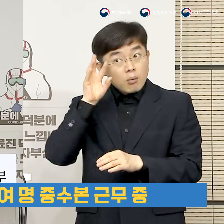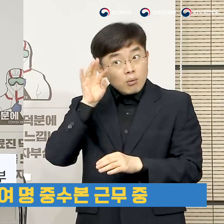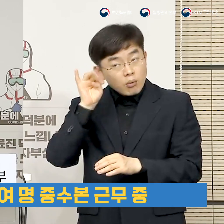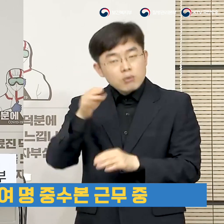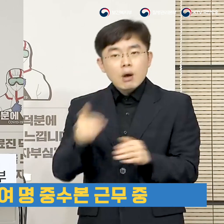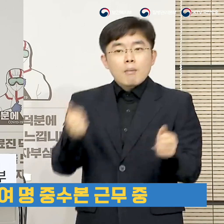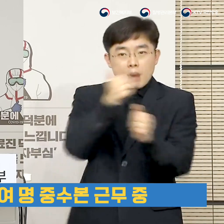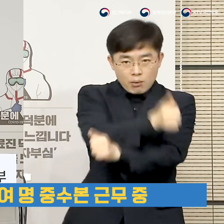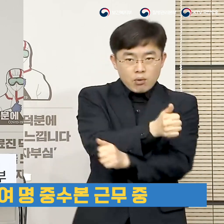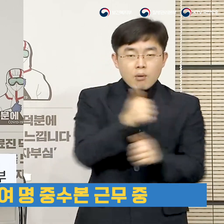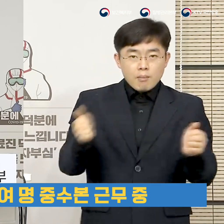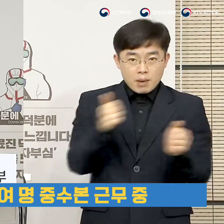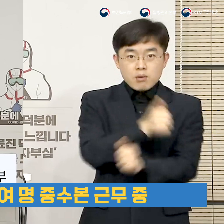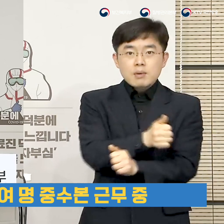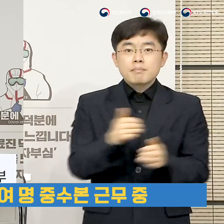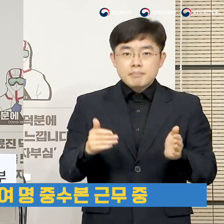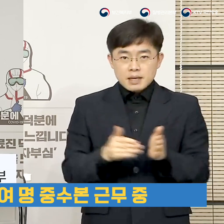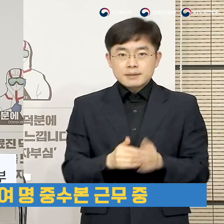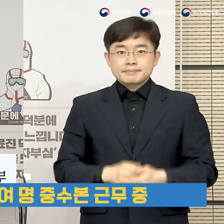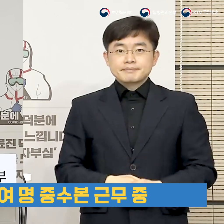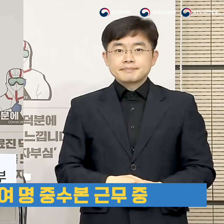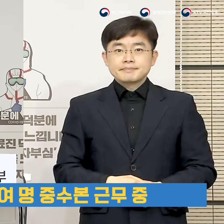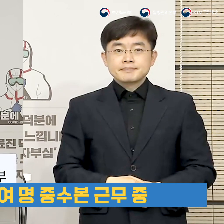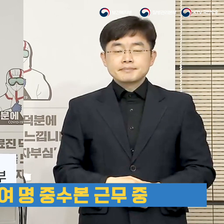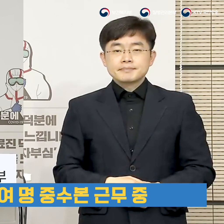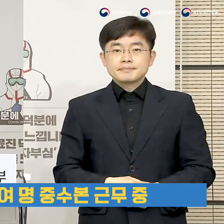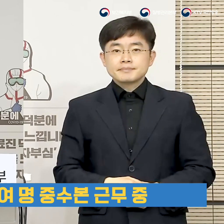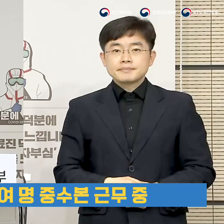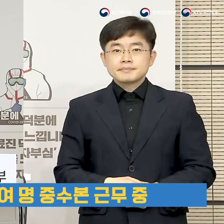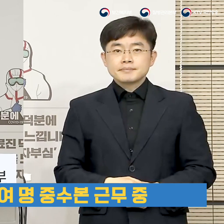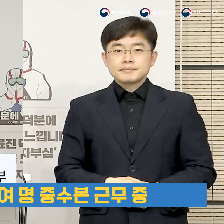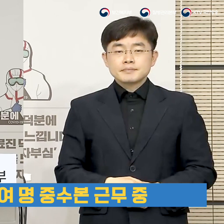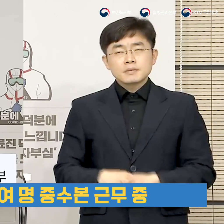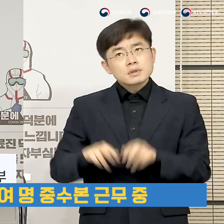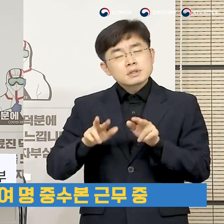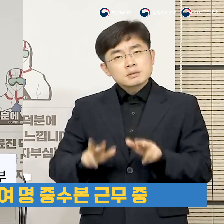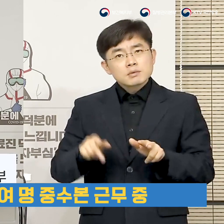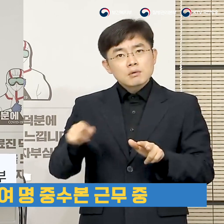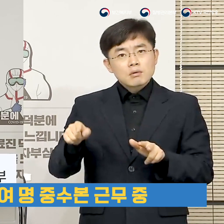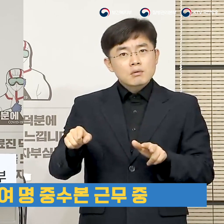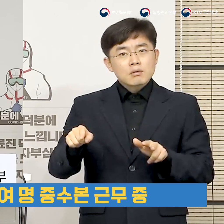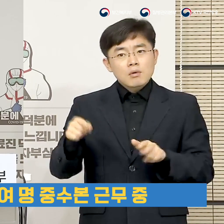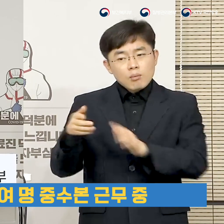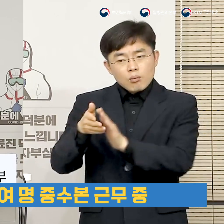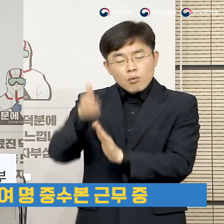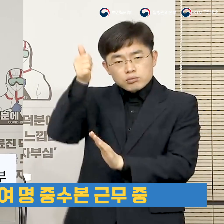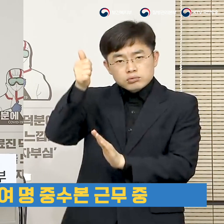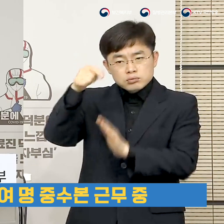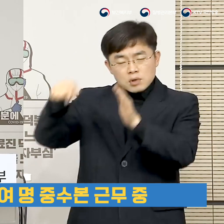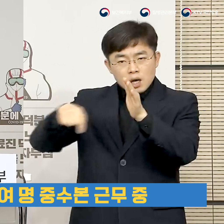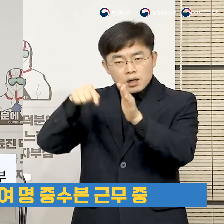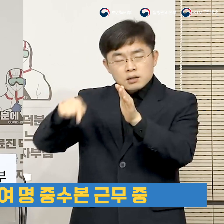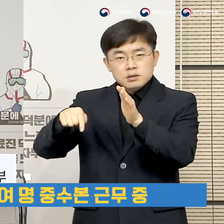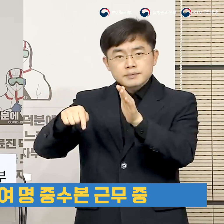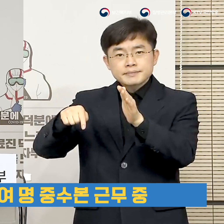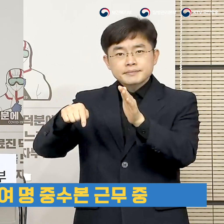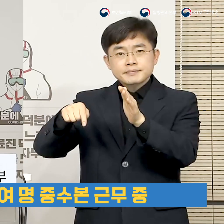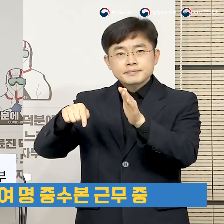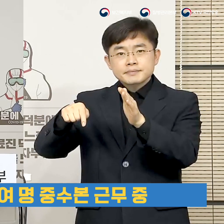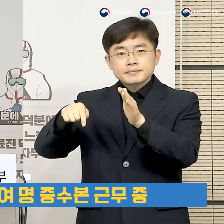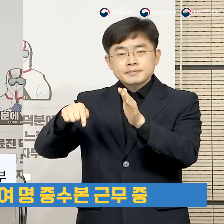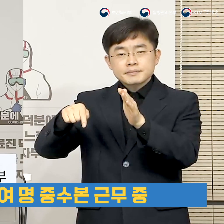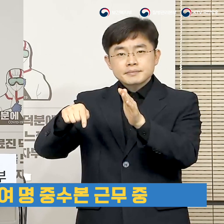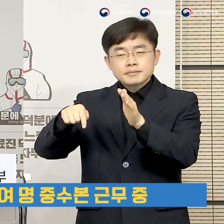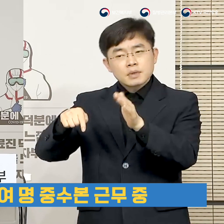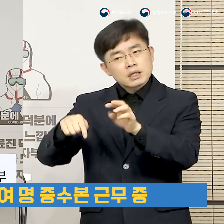지나서 복귀를 한 이런 상황이고 현재도 약한 본부 조직 저희 보건복지부